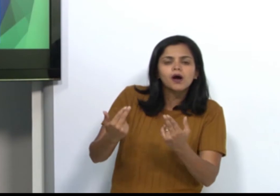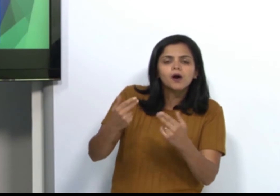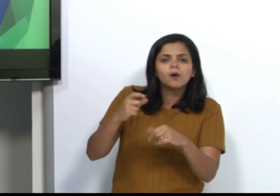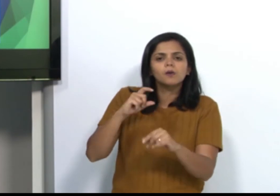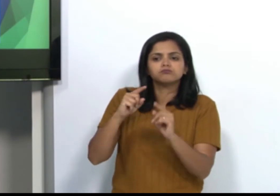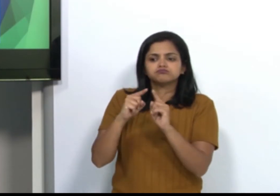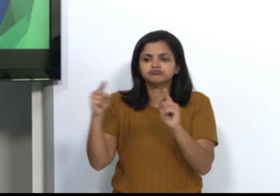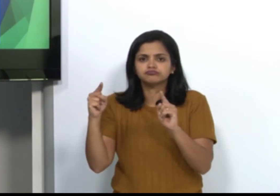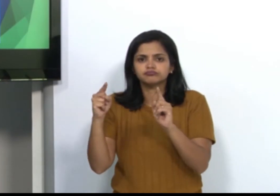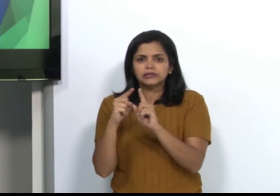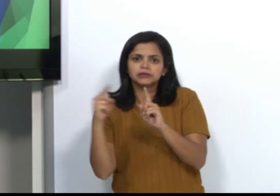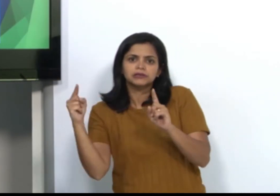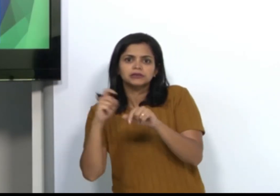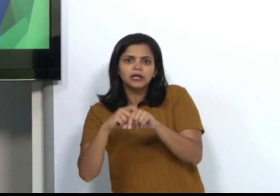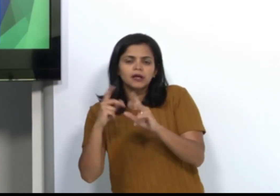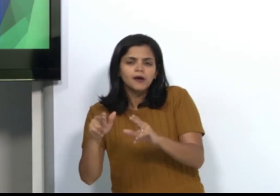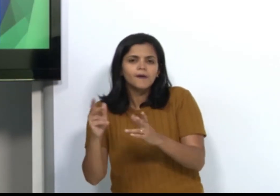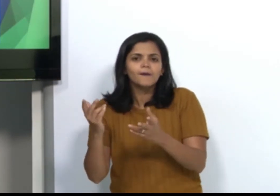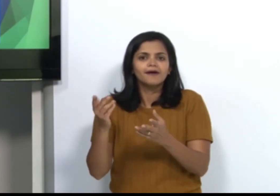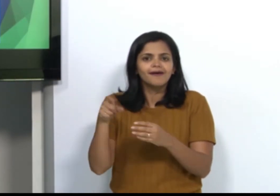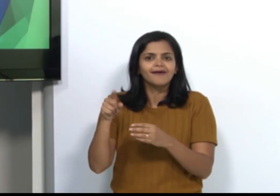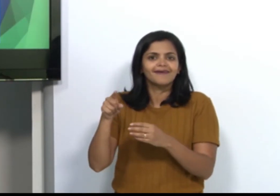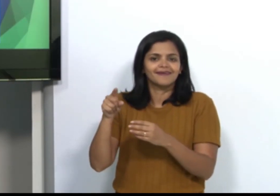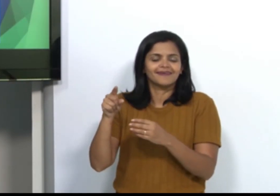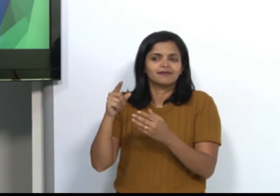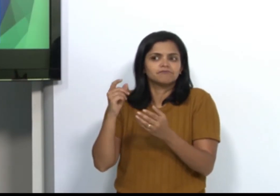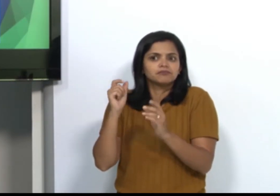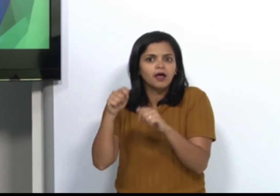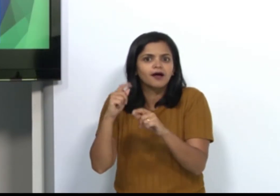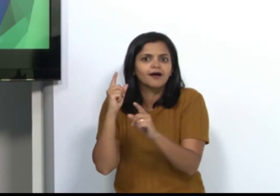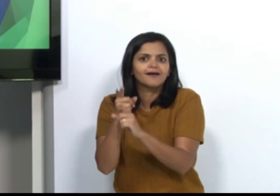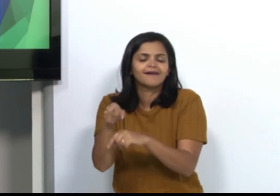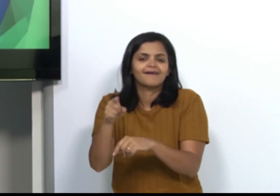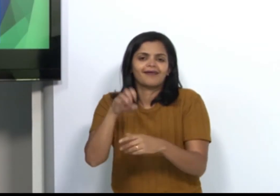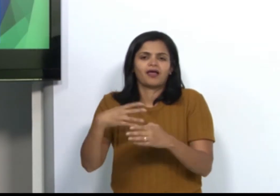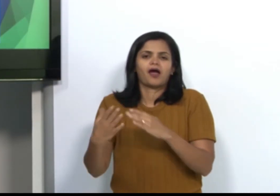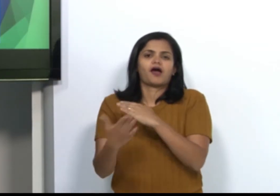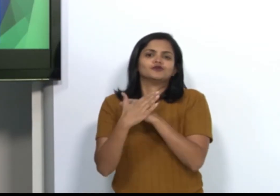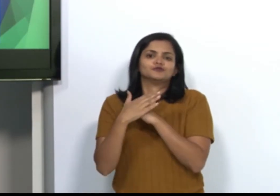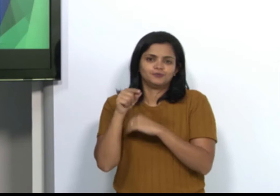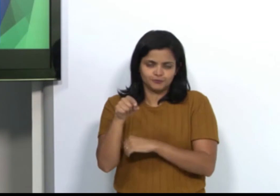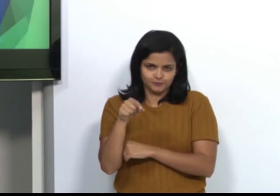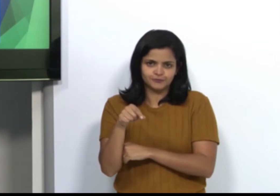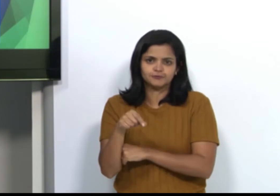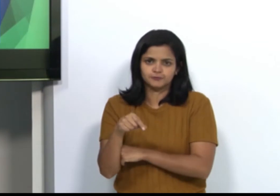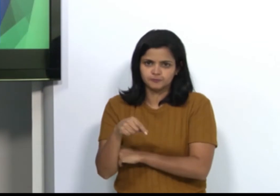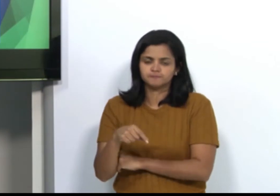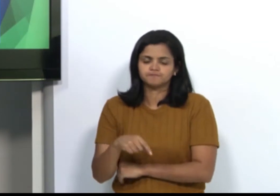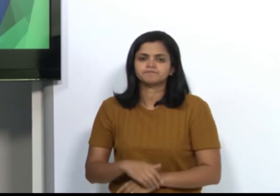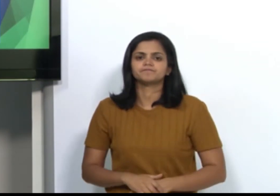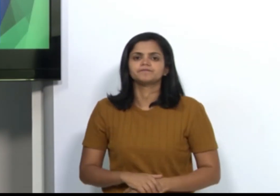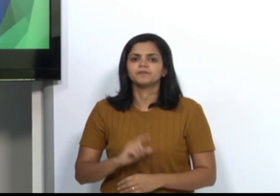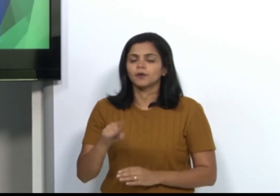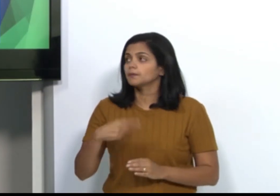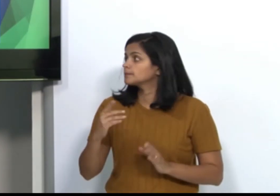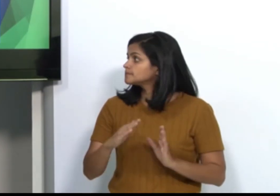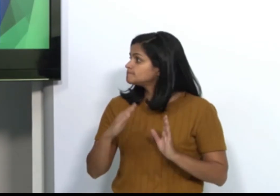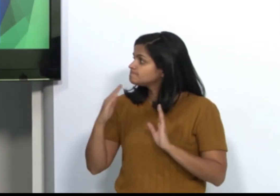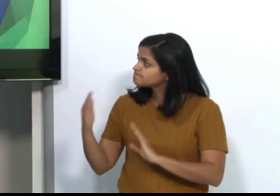quantas vezes irá aparecer a palavra? E o tempo do vídeo é o mesmo? Onde encontrar essa palavra? Então, isso